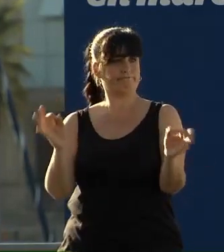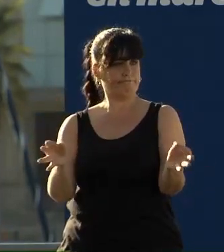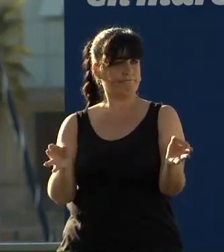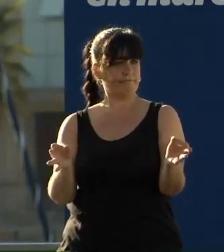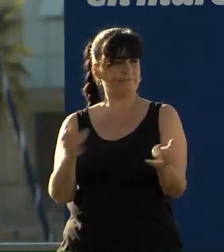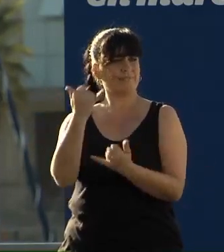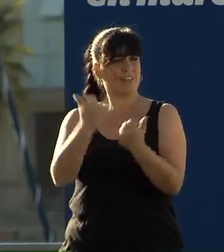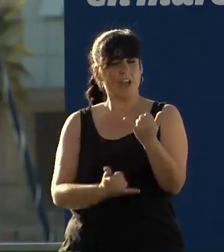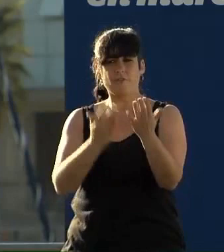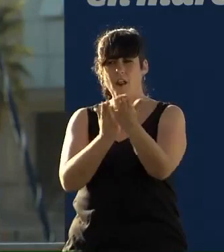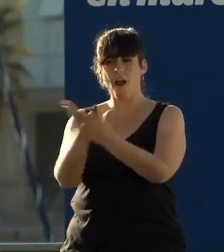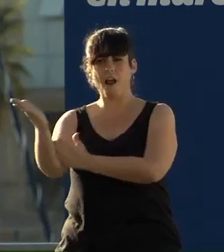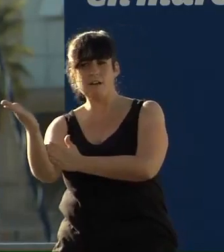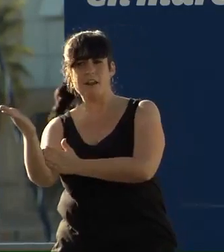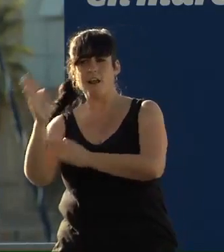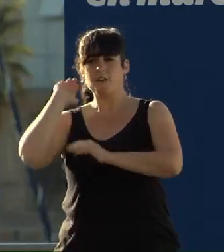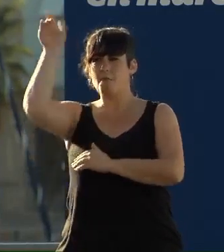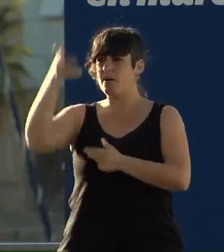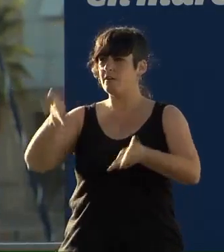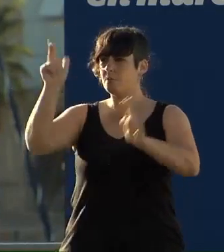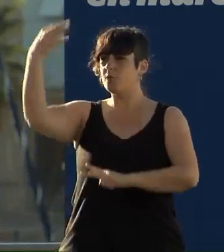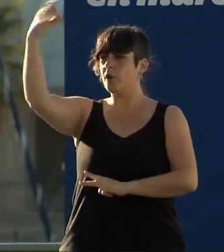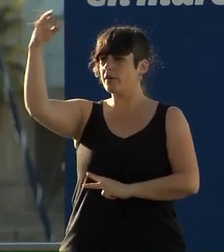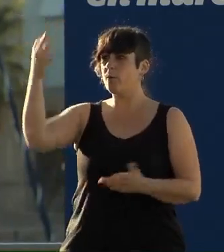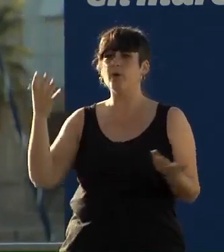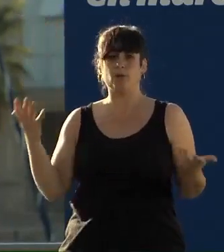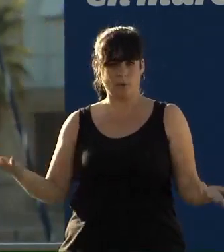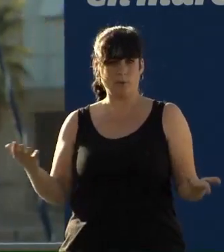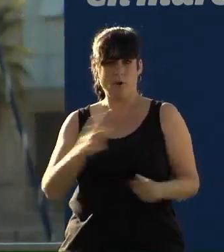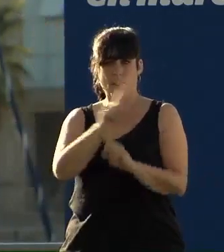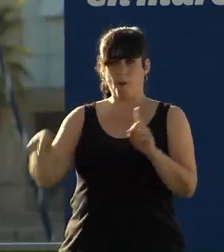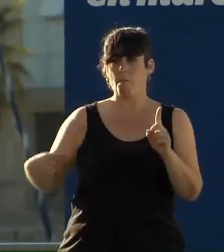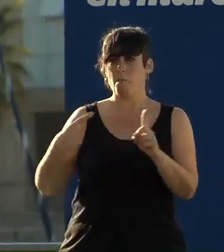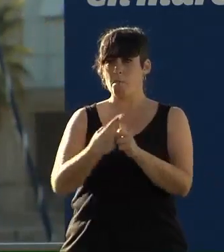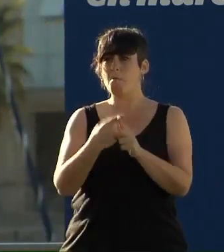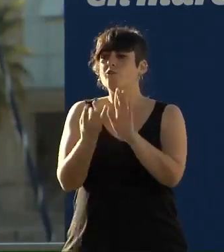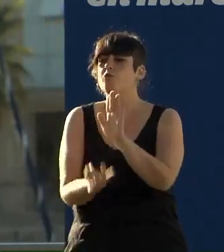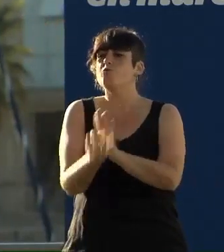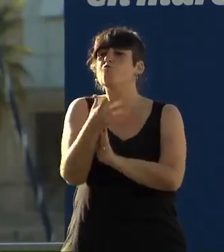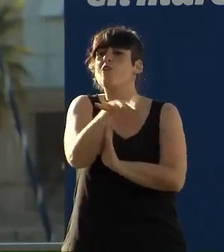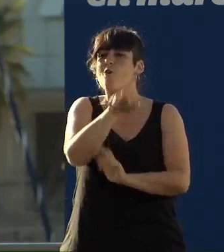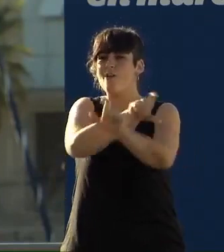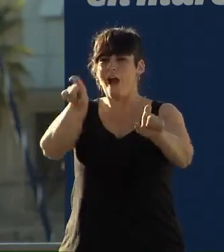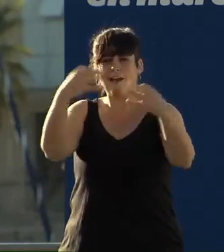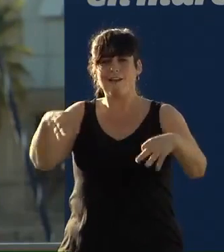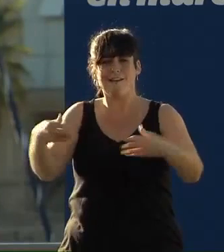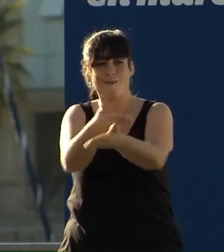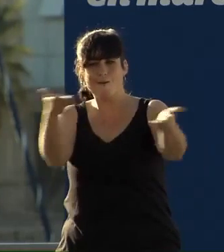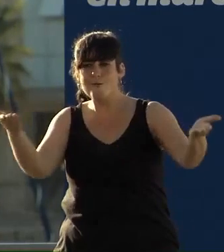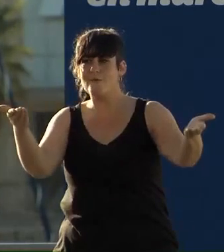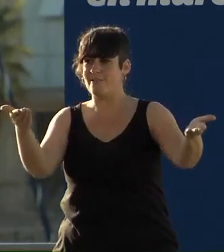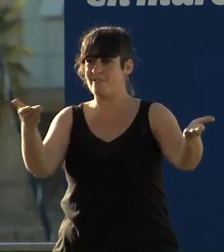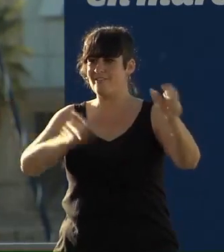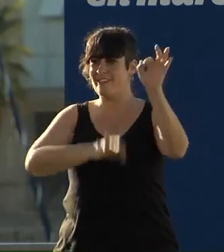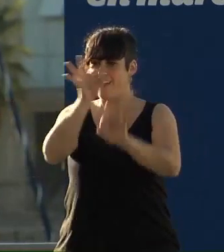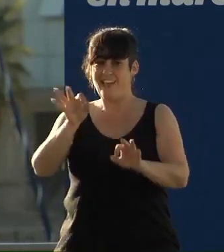a auténtica alternativa democrática neste momento, xurdida do cerne da cidadanía, do común, da xente